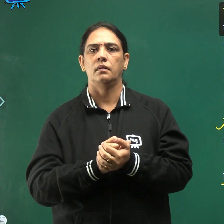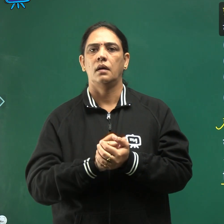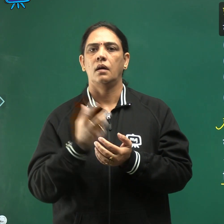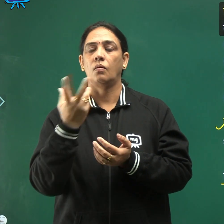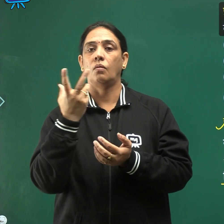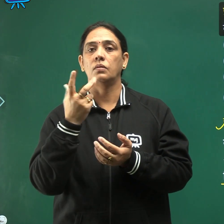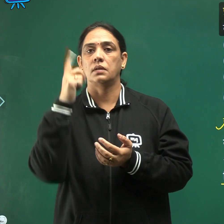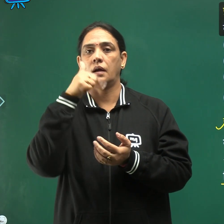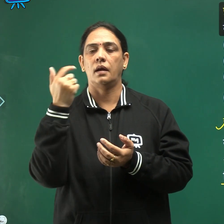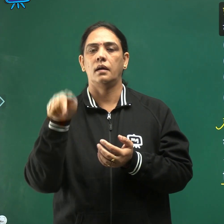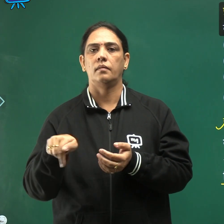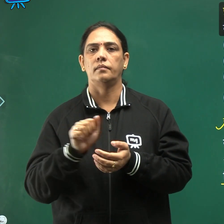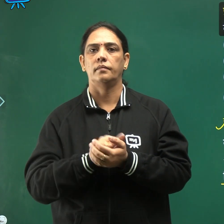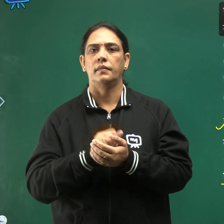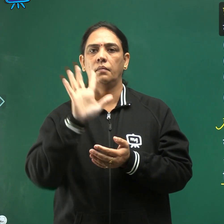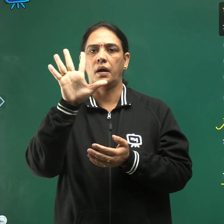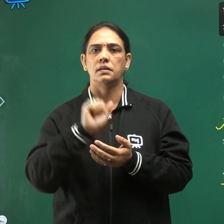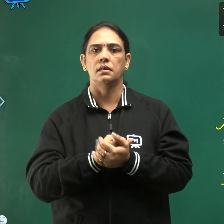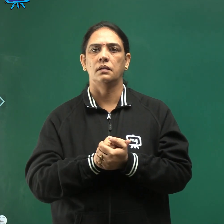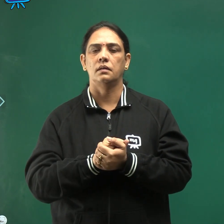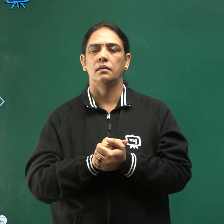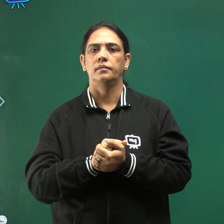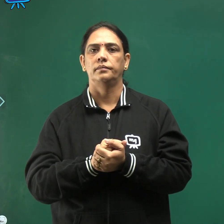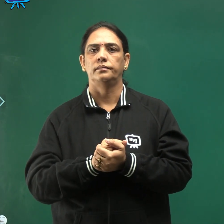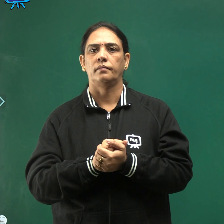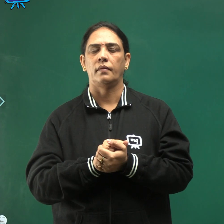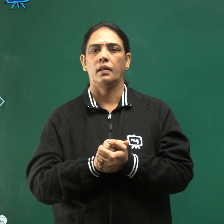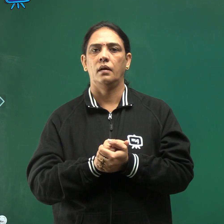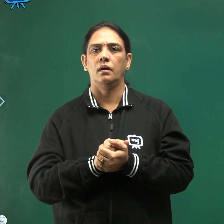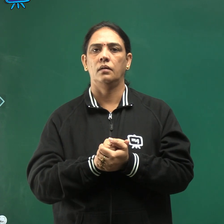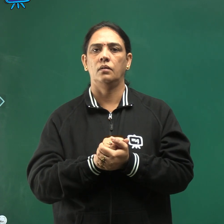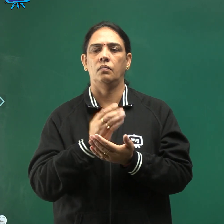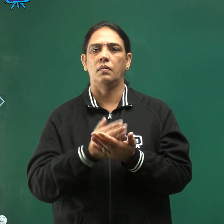कौन सा है? 5, तो माध्यक